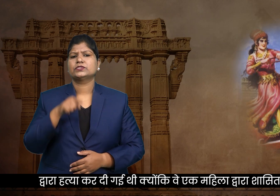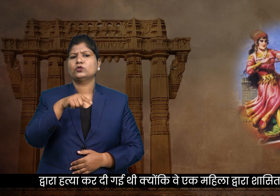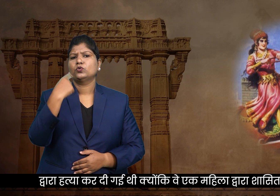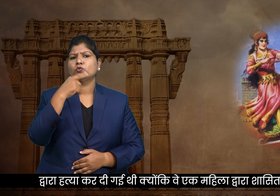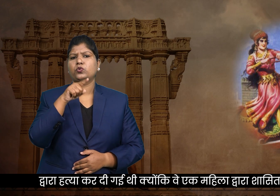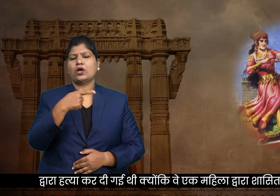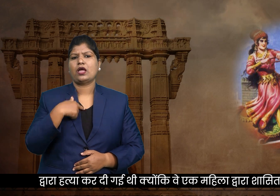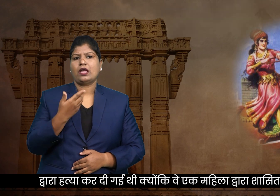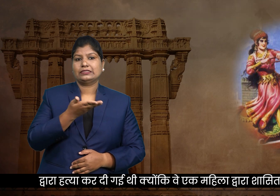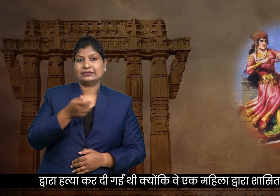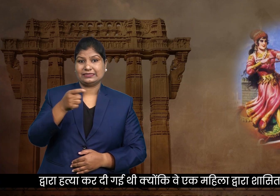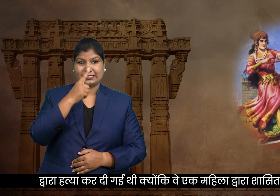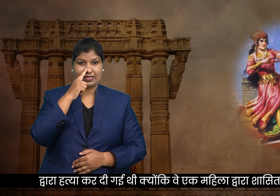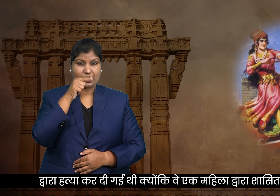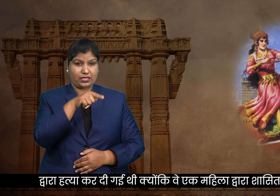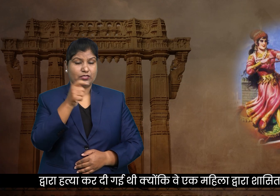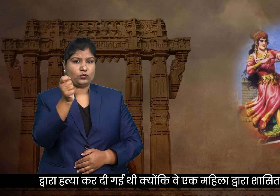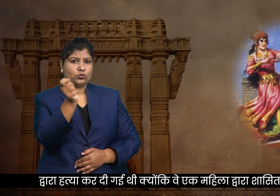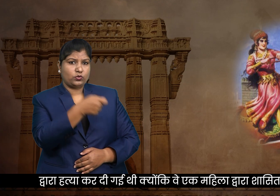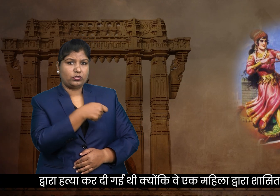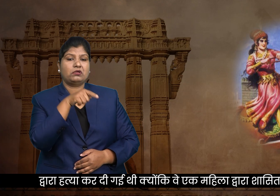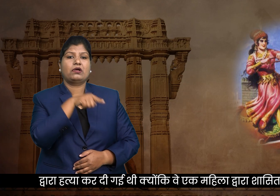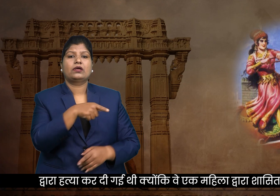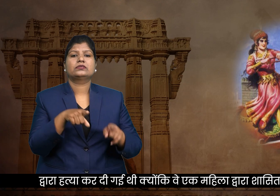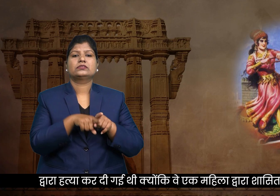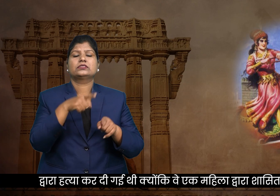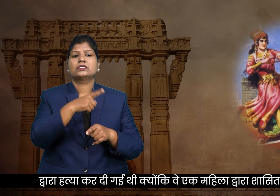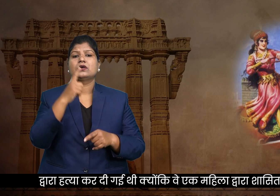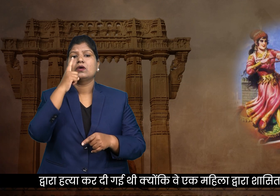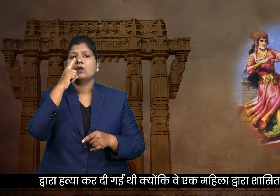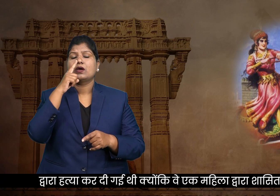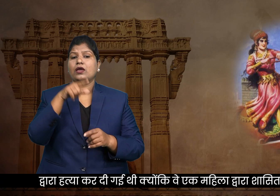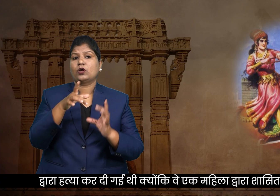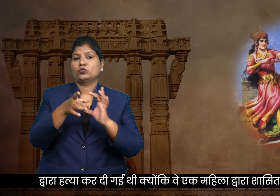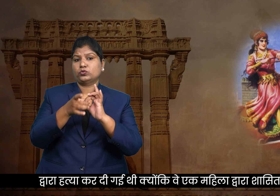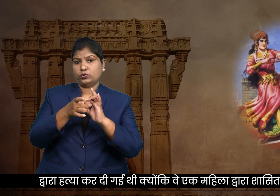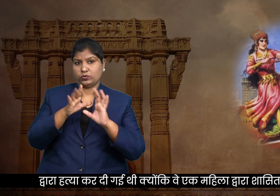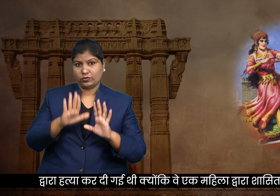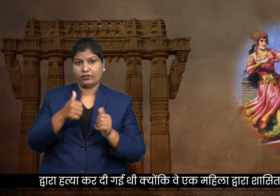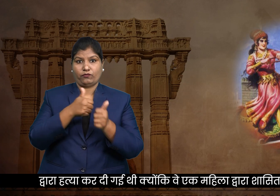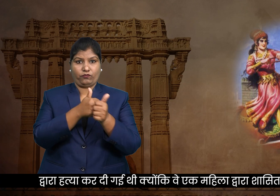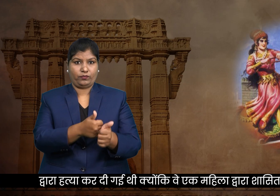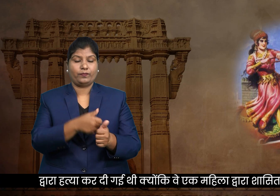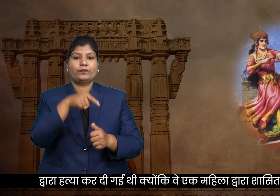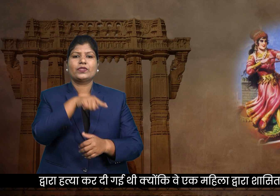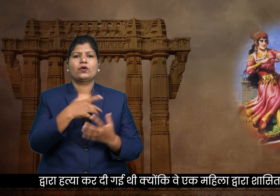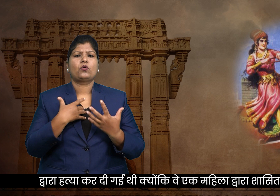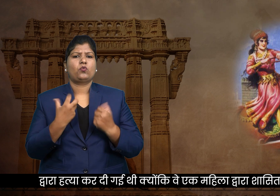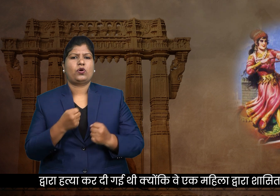गई थी, क्योंकि वे एक महिला द्वारा शासित होना नहीं चाहते थे।